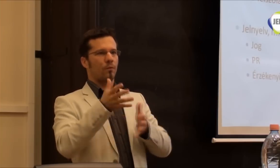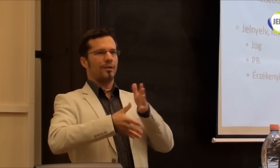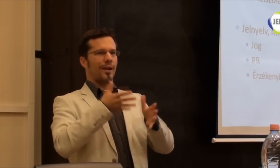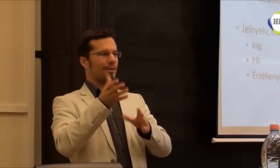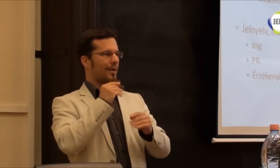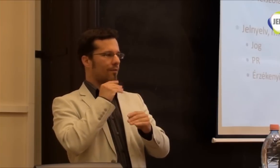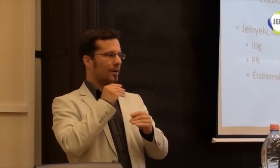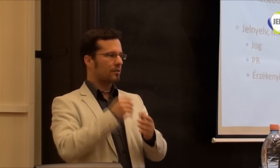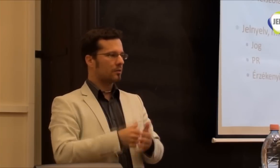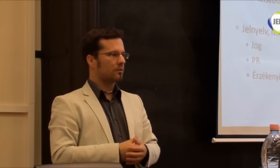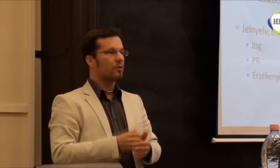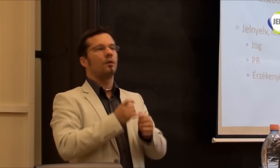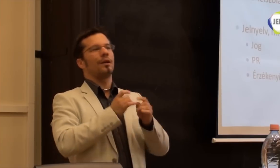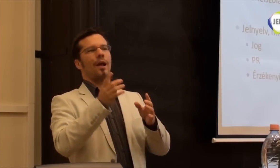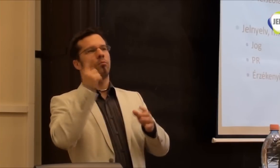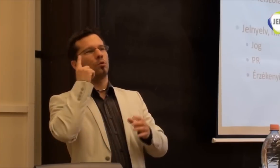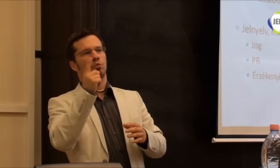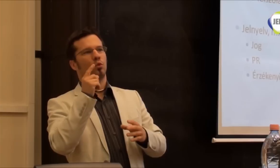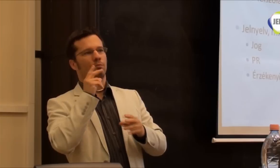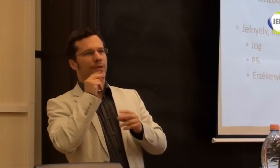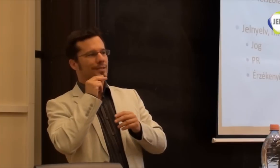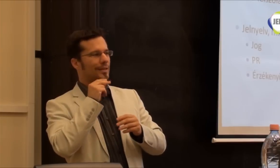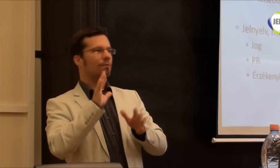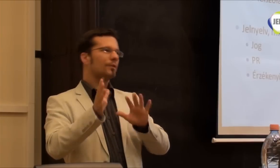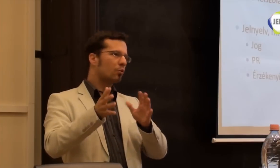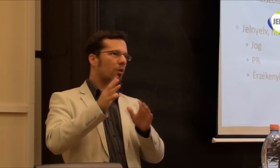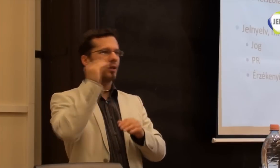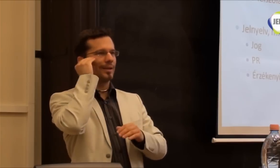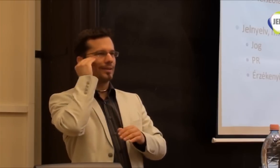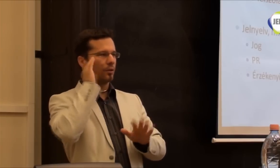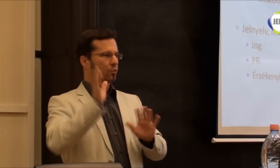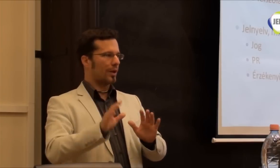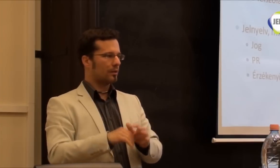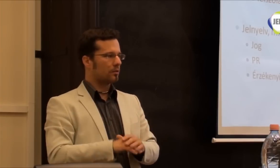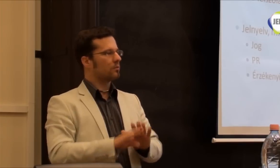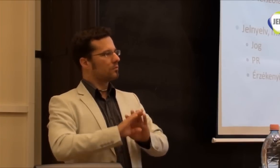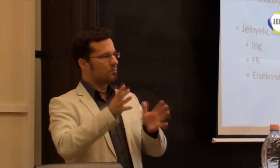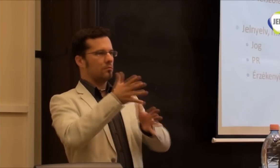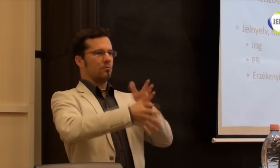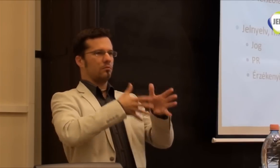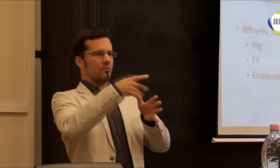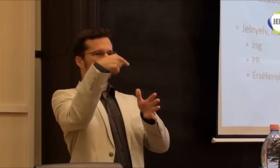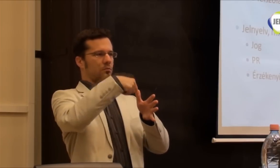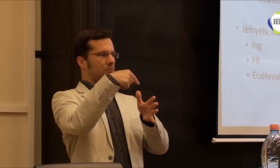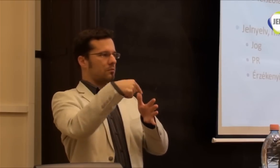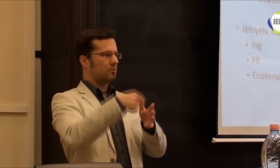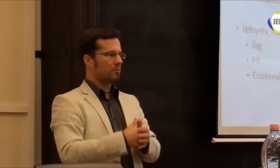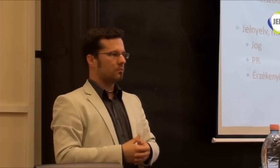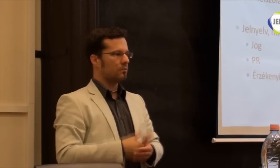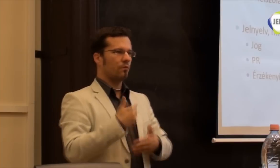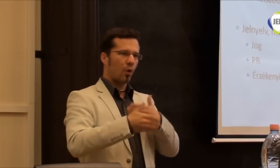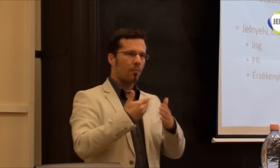meg, mert jogom van jelnyelven kommunikálni. Viszonylag érthetően beszélek,